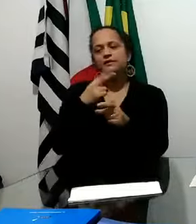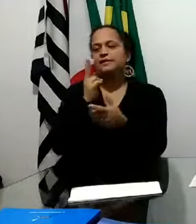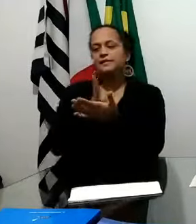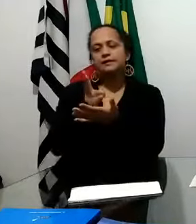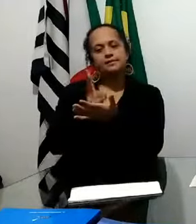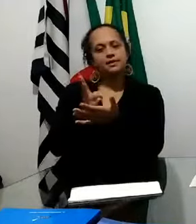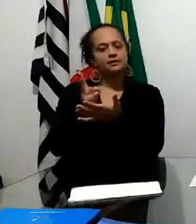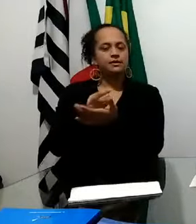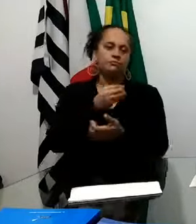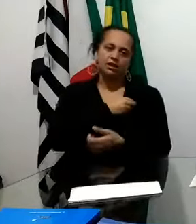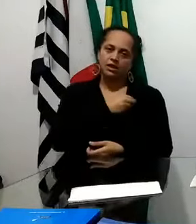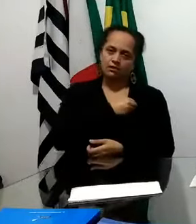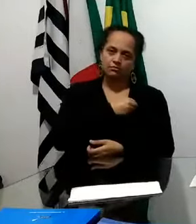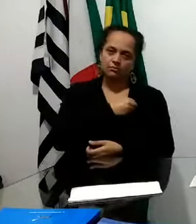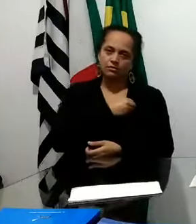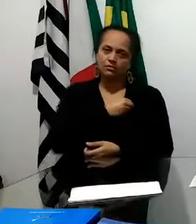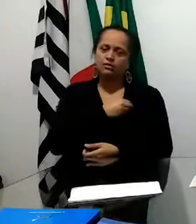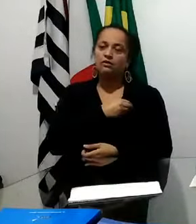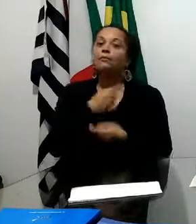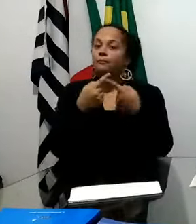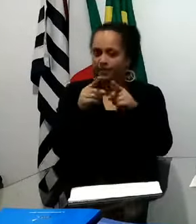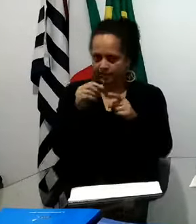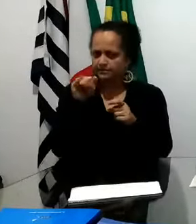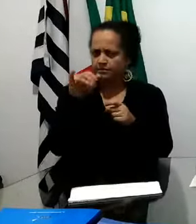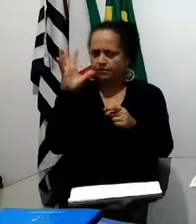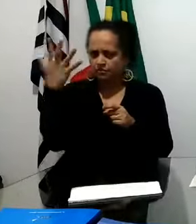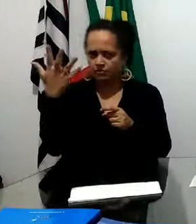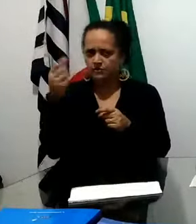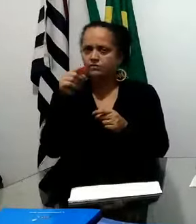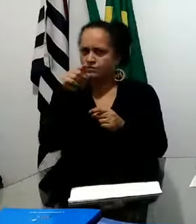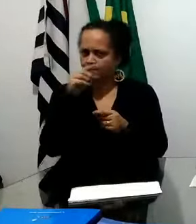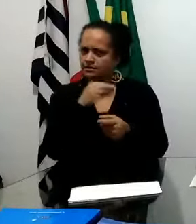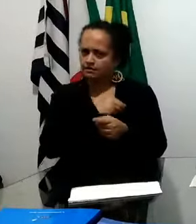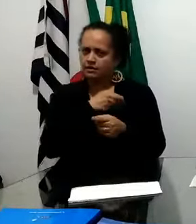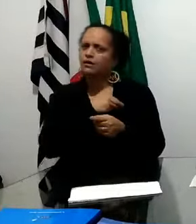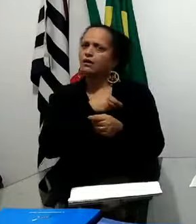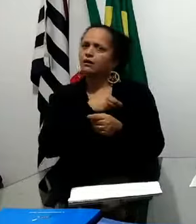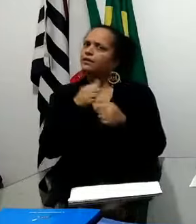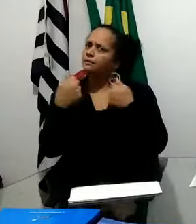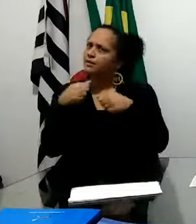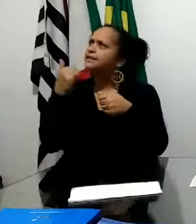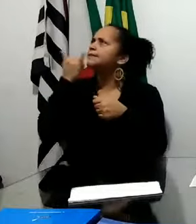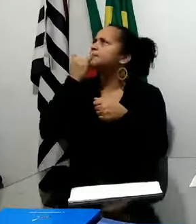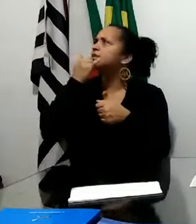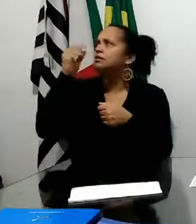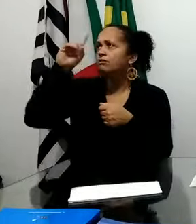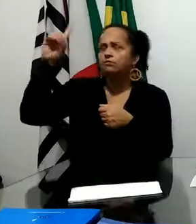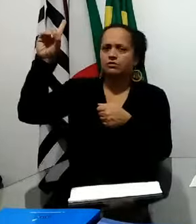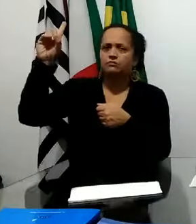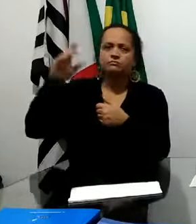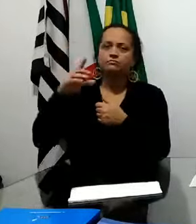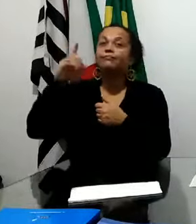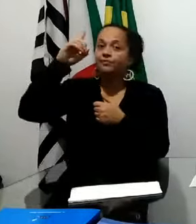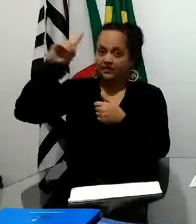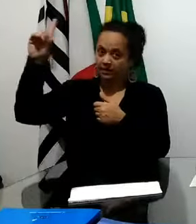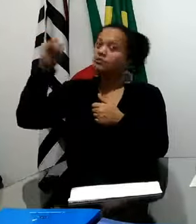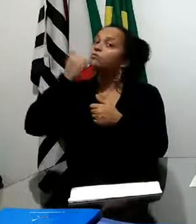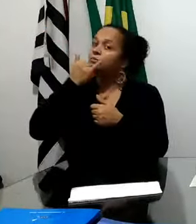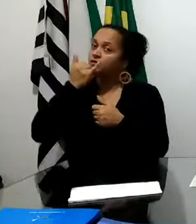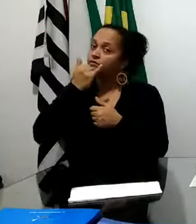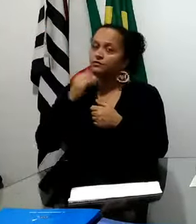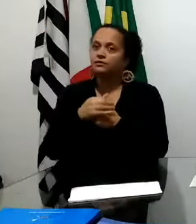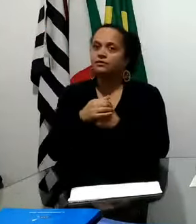não pequeis, mas se pecar, confessa o seu pecado. E Deus, Ele vai te perdoar. Então, em nome de Jesus,